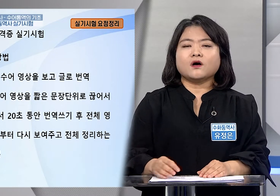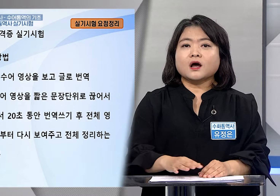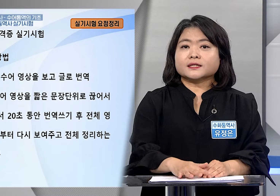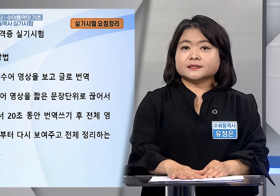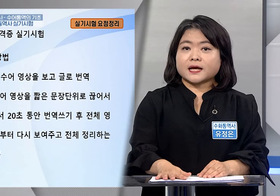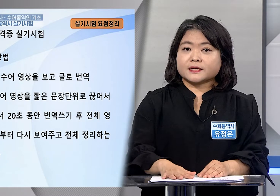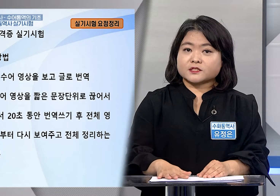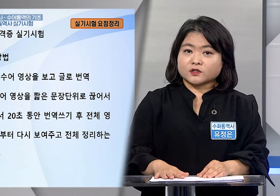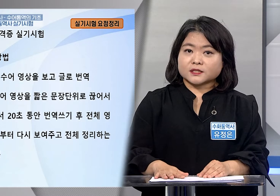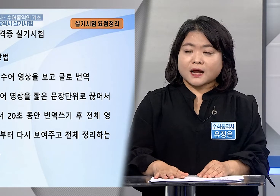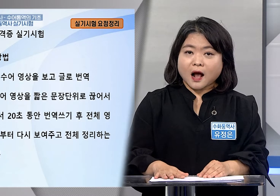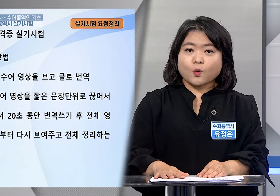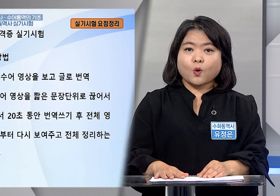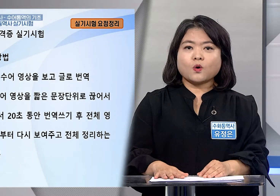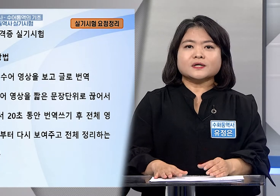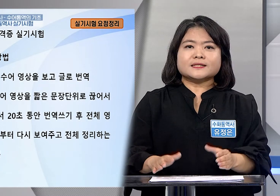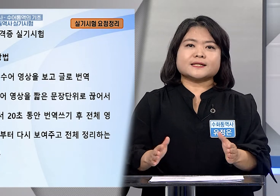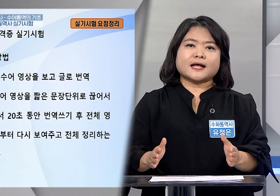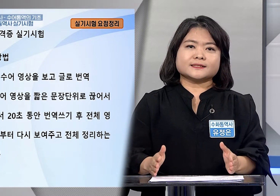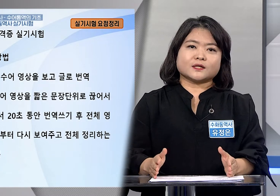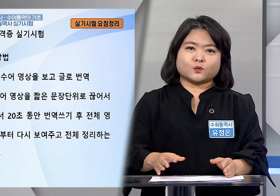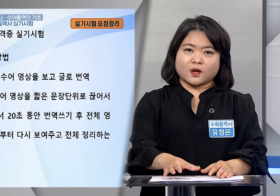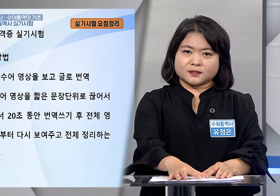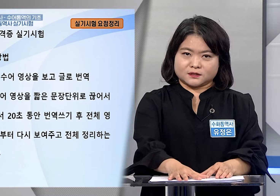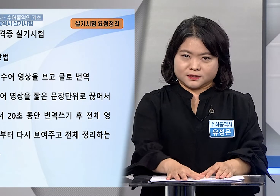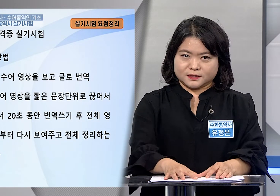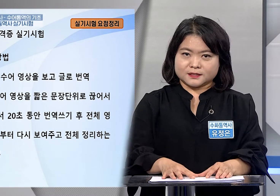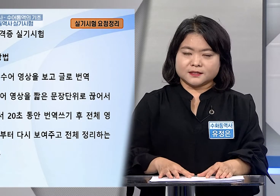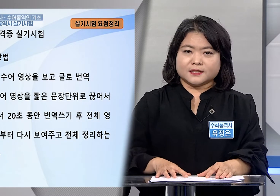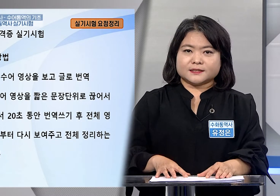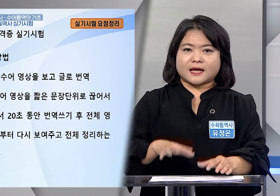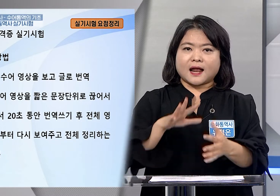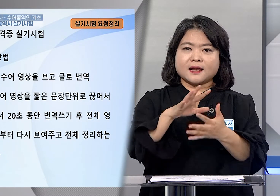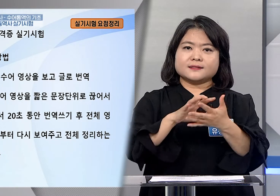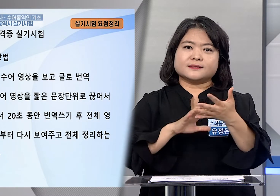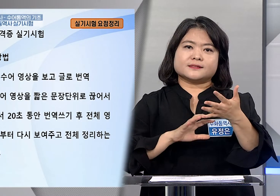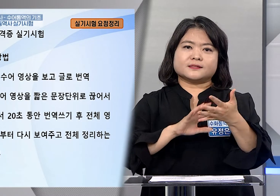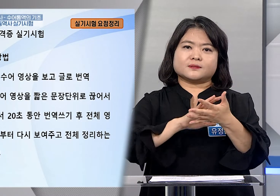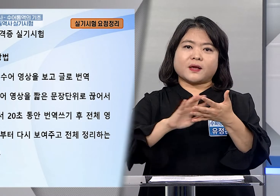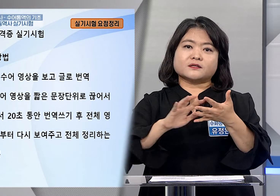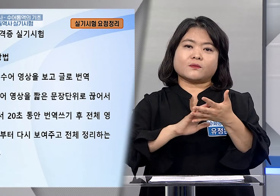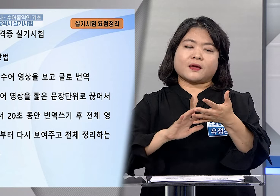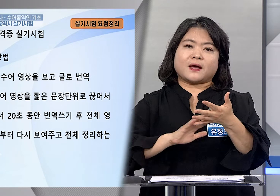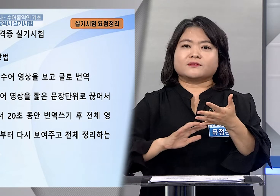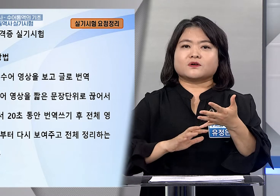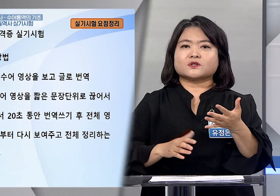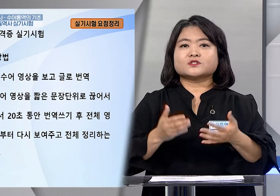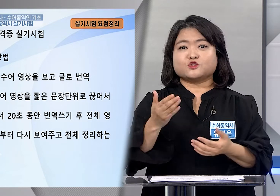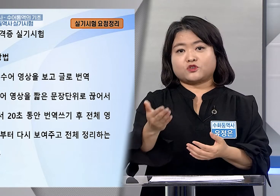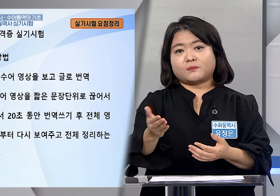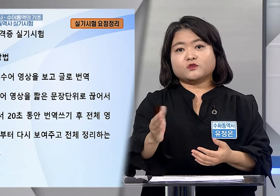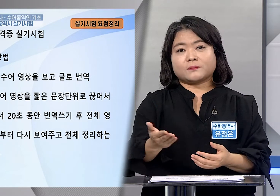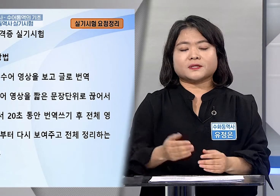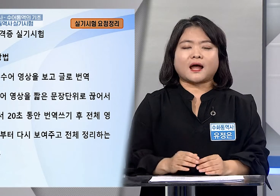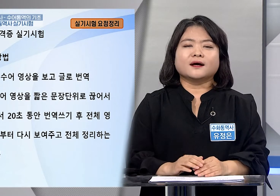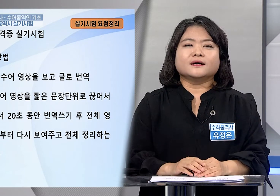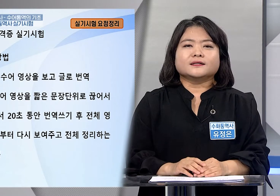그 사이에 정리를 하고 이제 1시간 동안 그것을 잘 매끄럽게 만들어서 제출하면 됩니다.